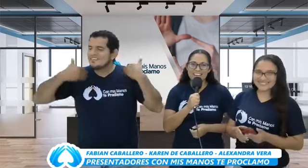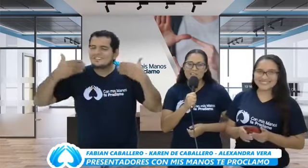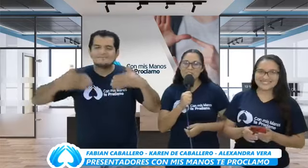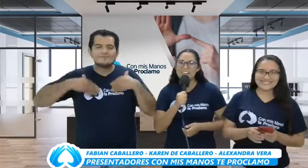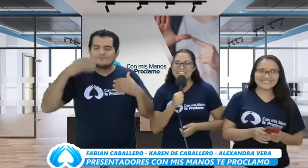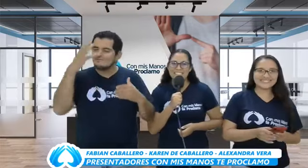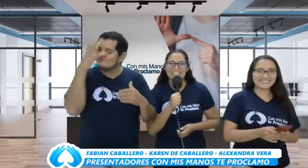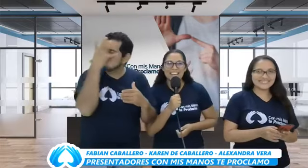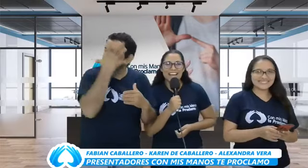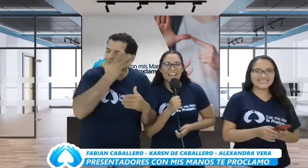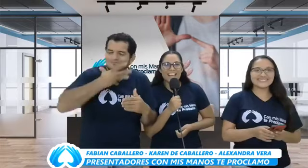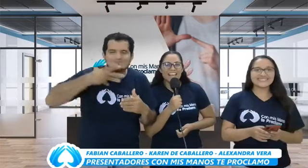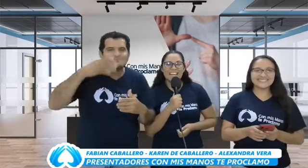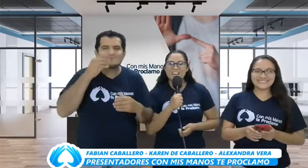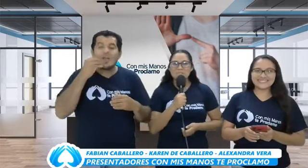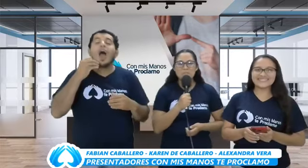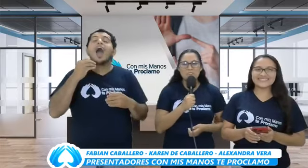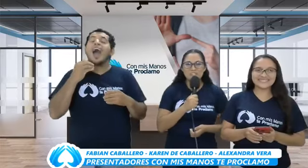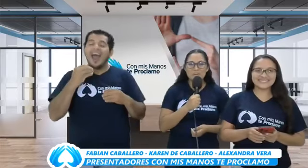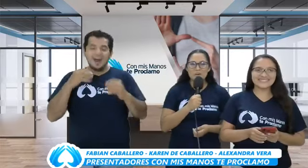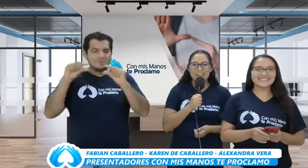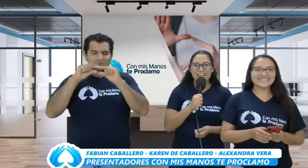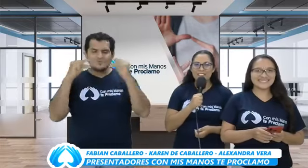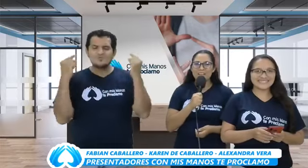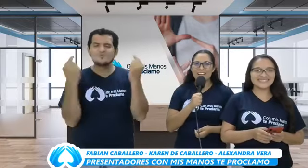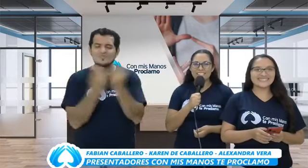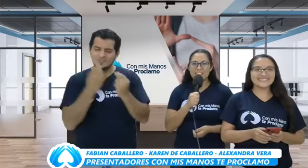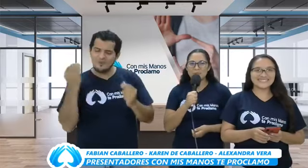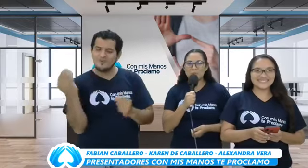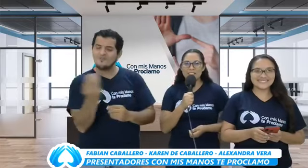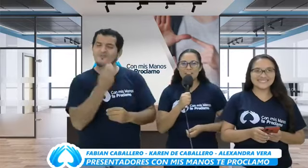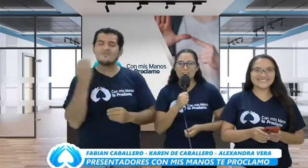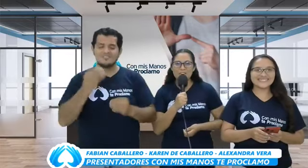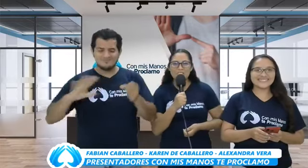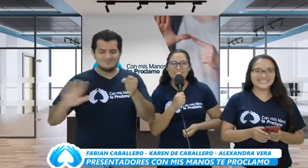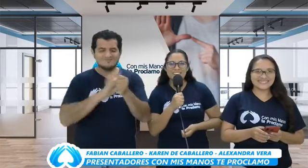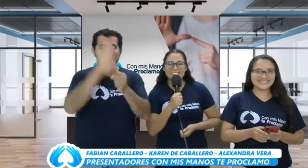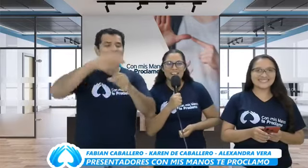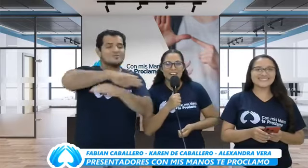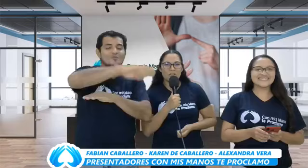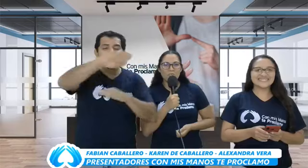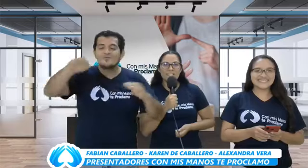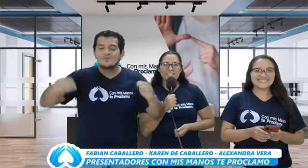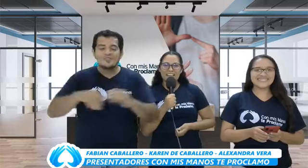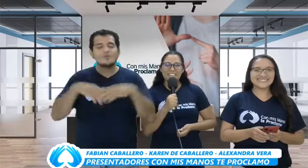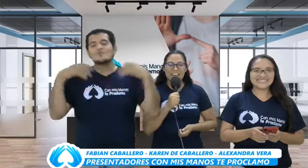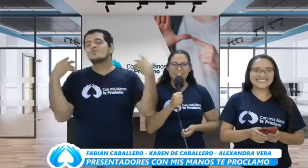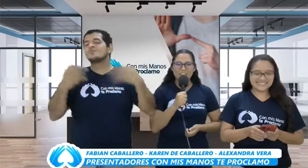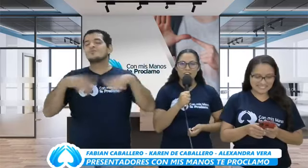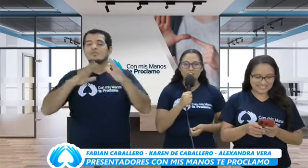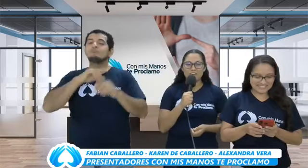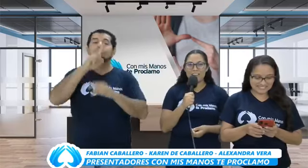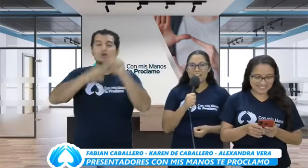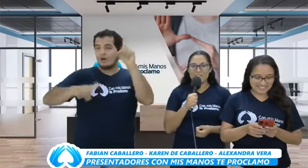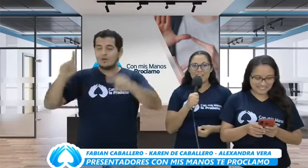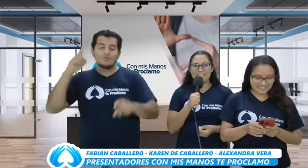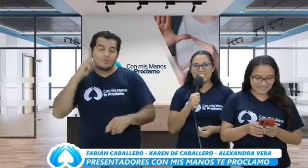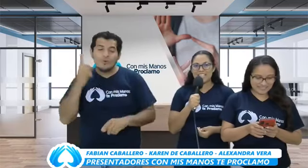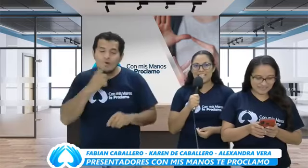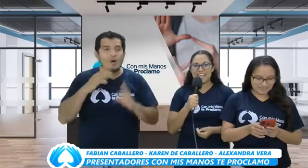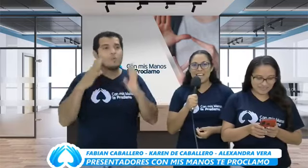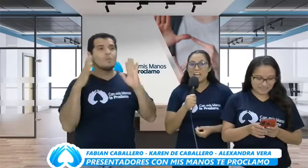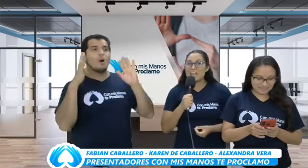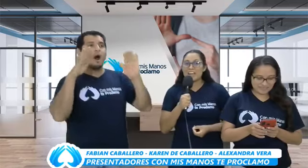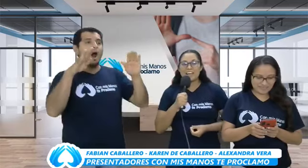Amén, qué felicidad, qué hermoso es ver ese grupo de jóvenes, cómo le exaltan a Dios con la lengua